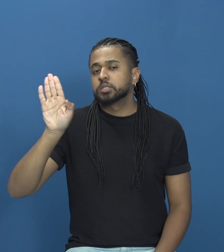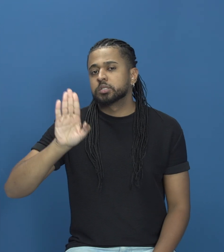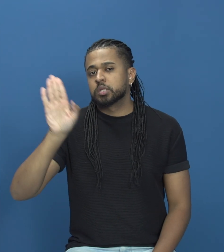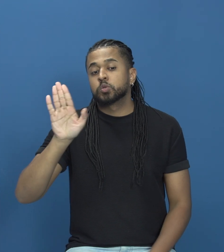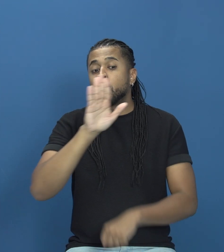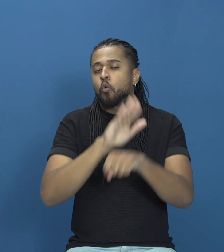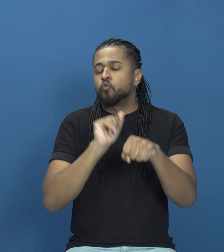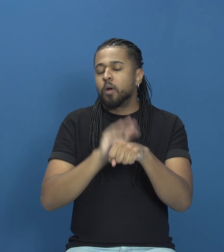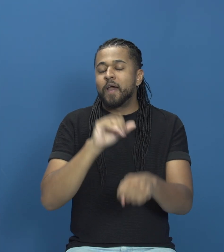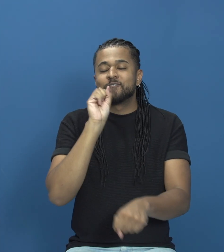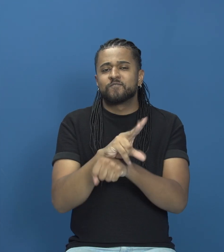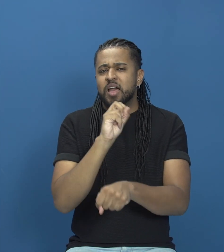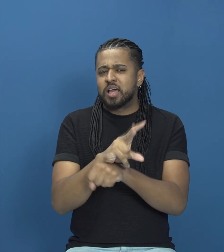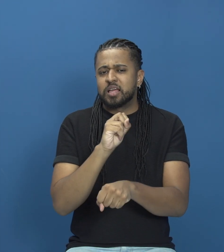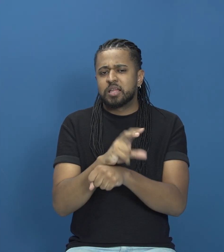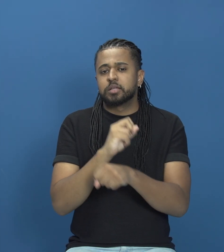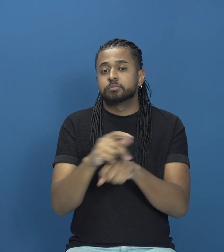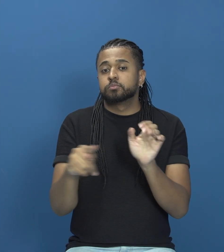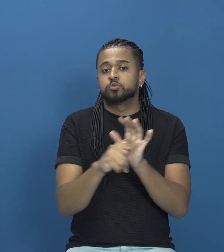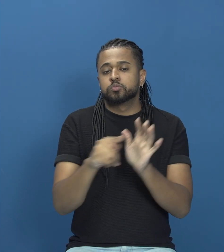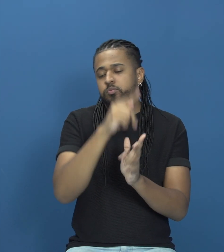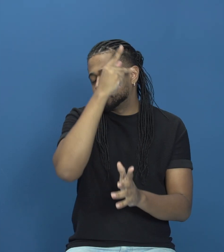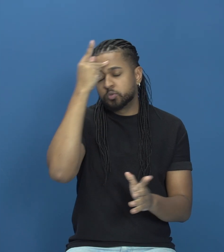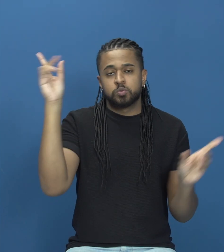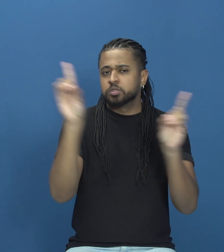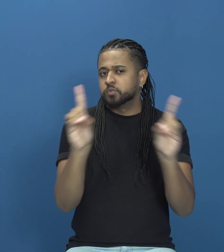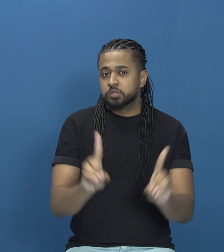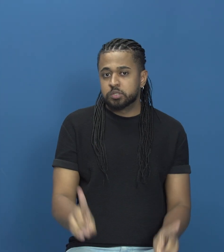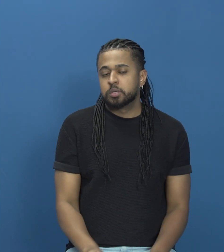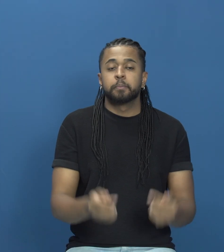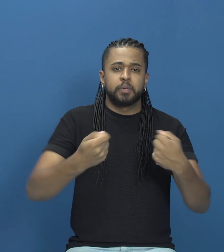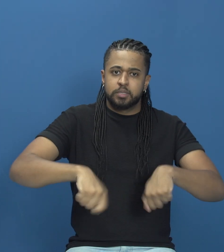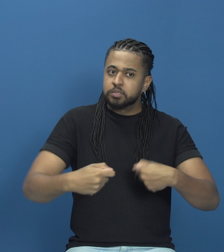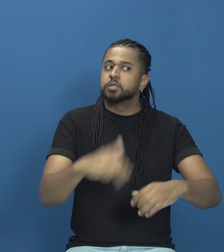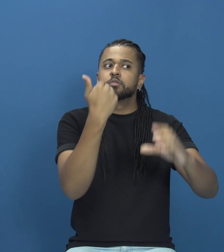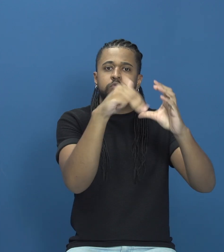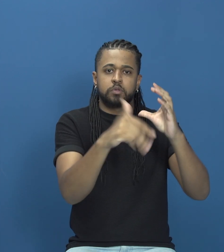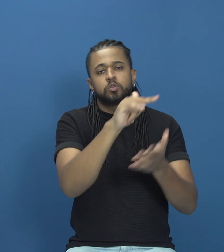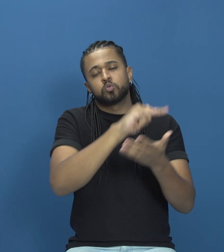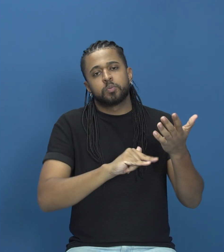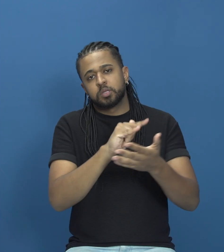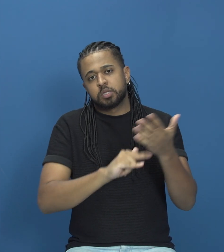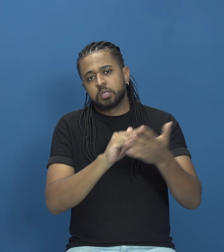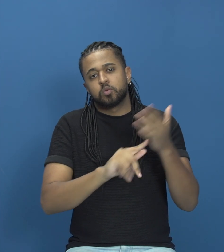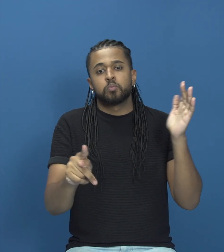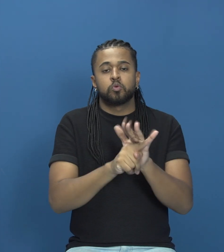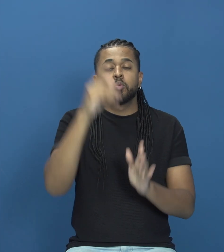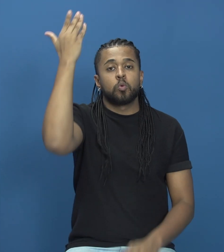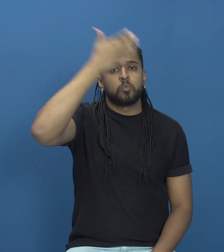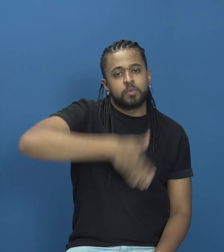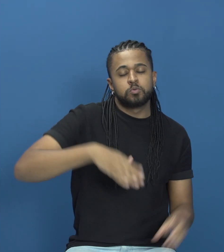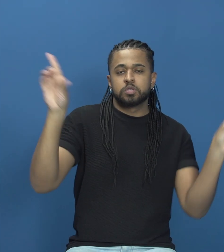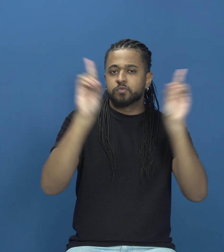candidatas convocados nas vagas destinadas a pessoa com deficiência deverão enviar a documentação referente à comprovação